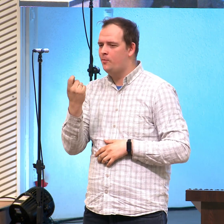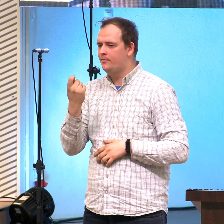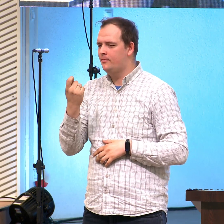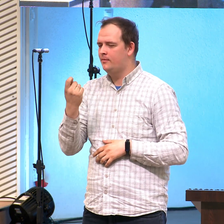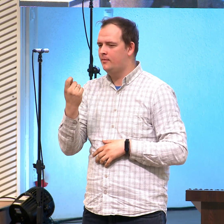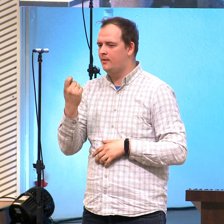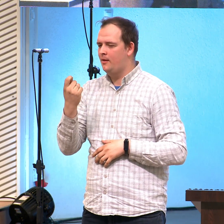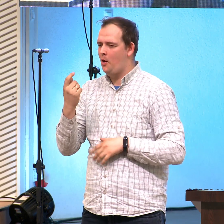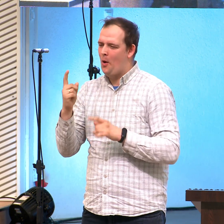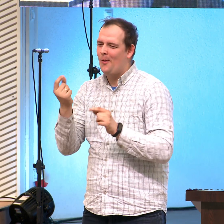действующая,